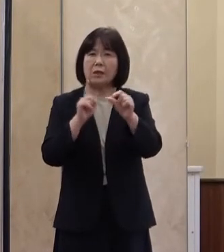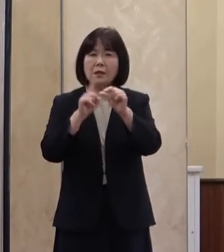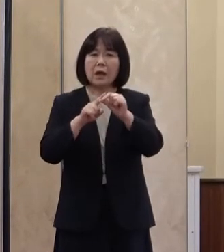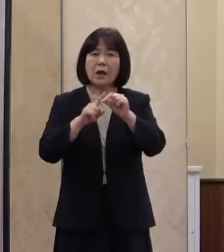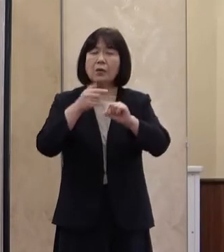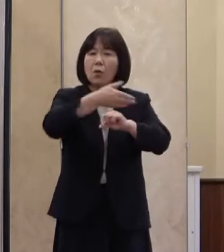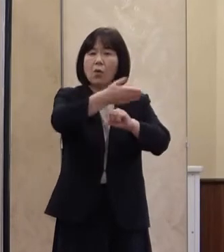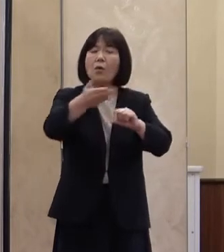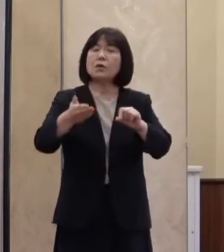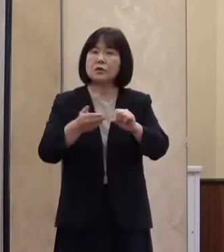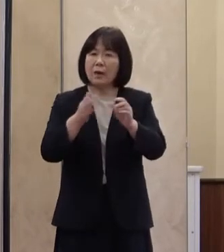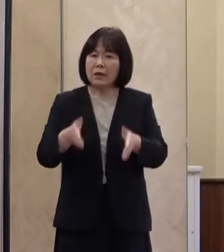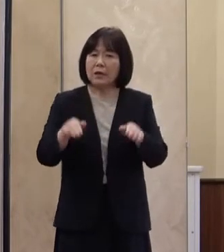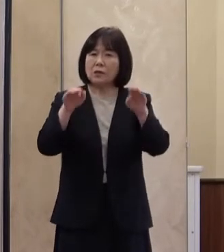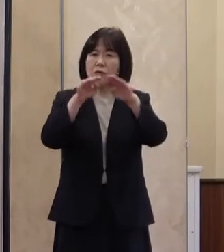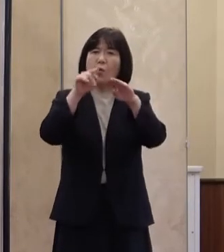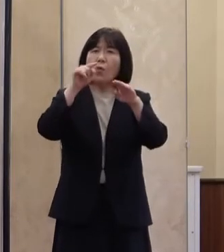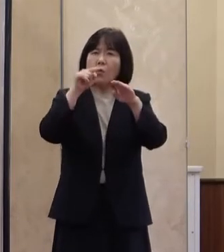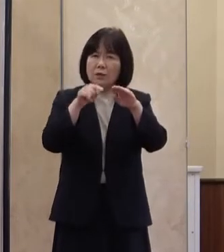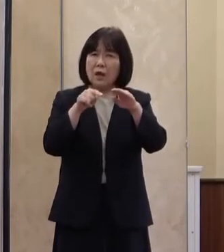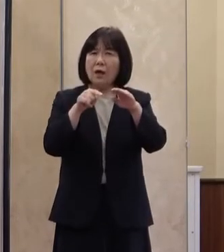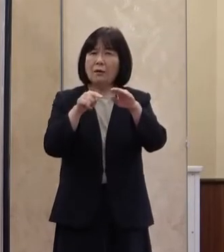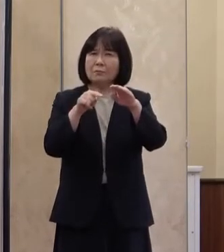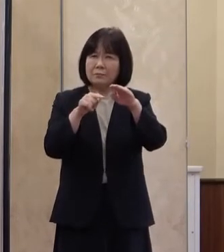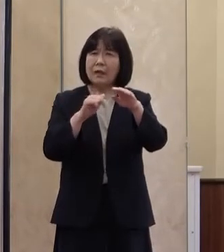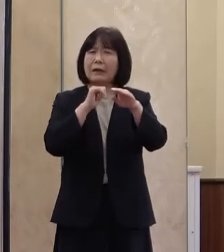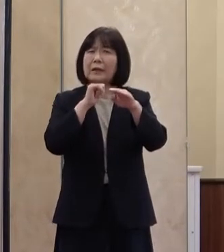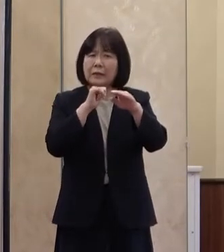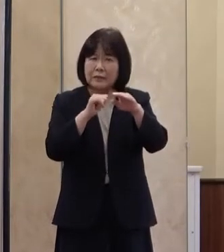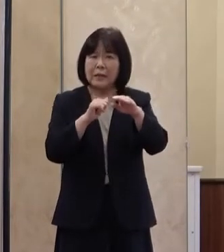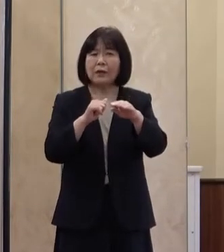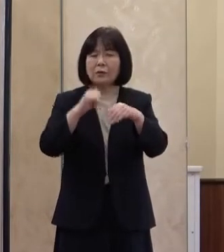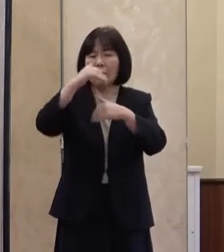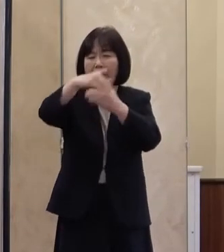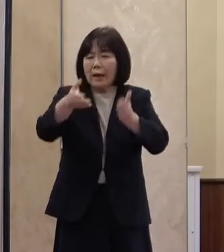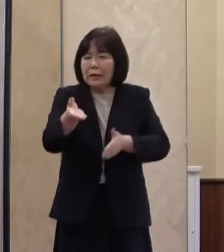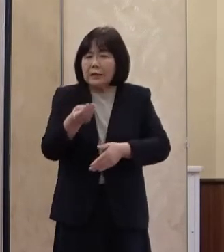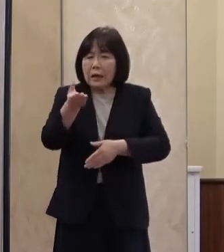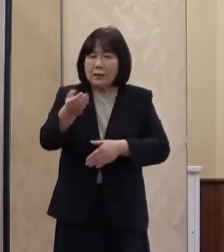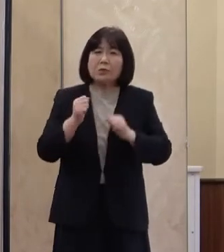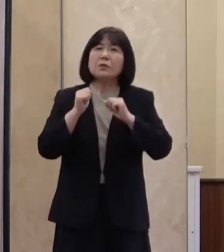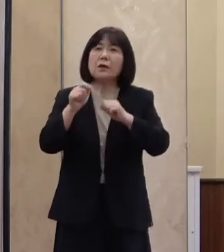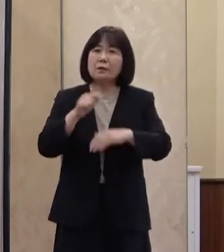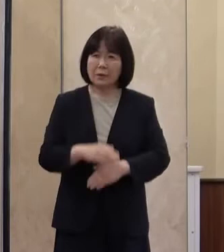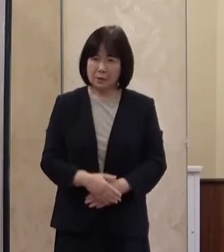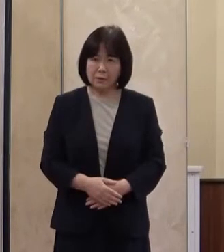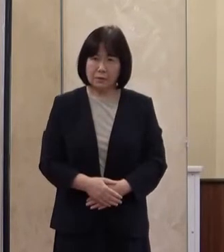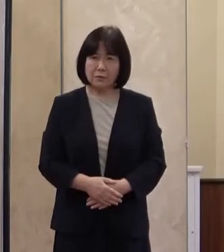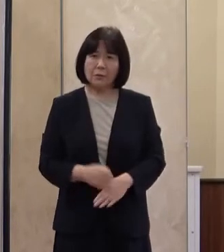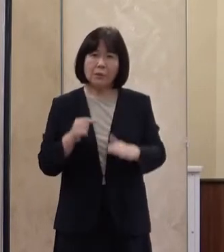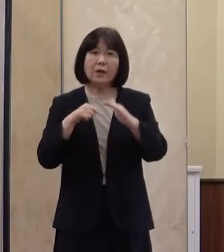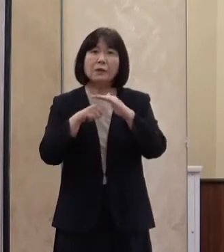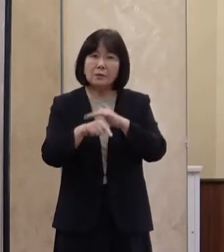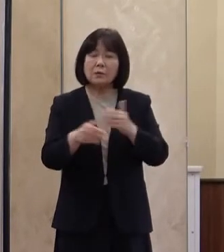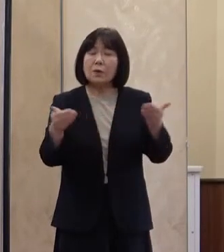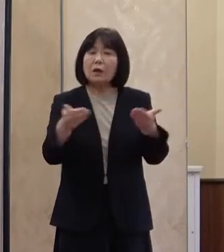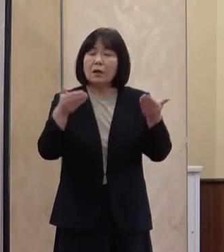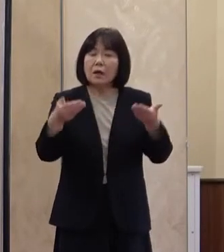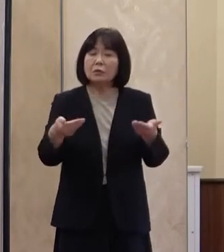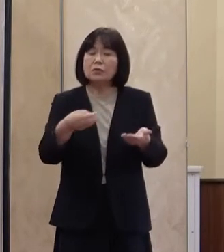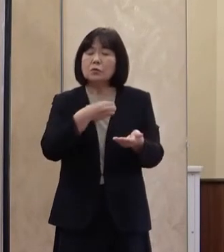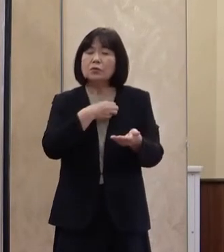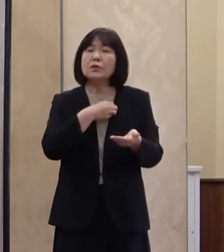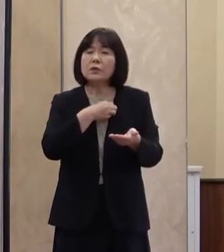こうその体内部分は曲がりを一部してますから、ですのでそういった意味ではそこで働く職員というの